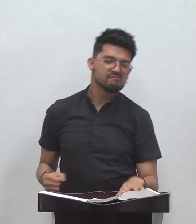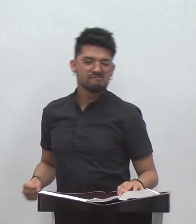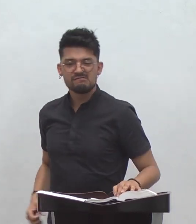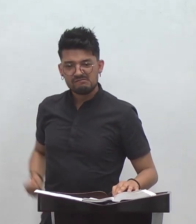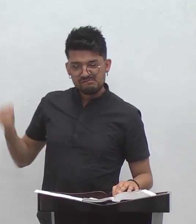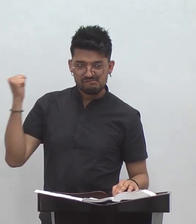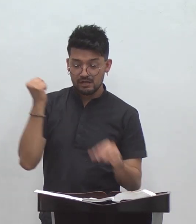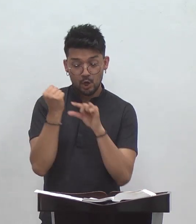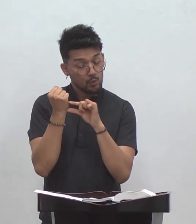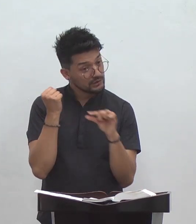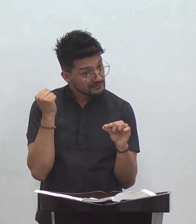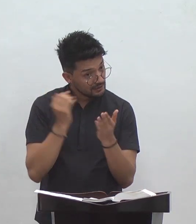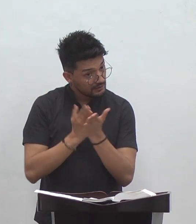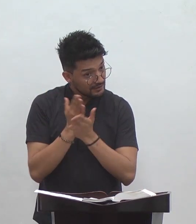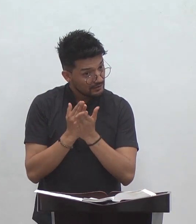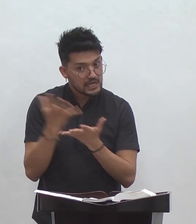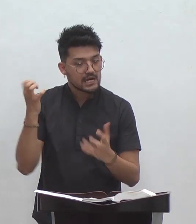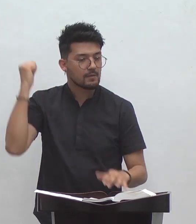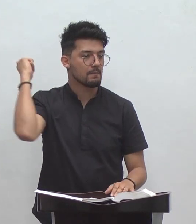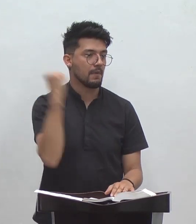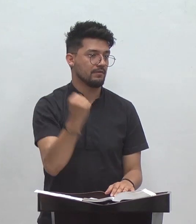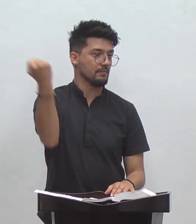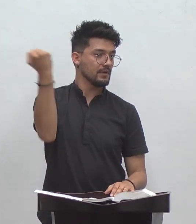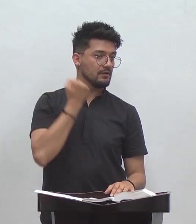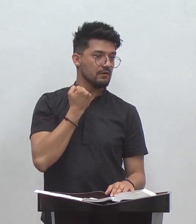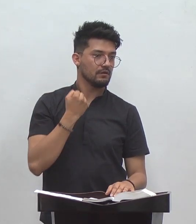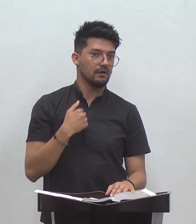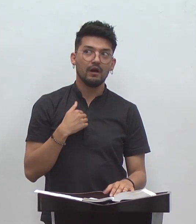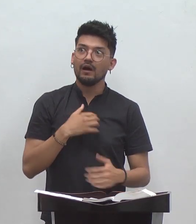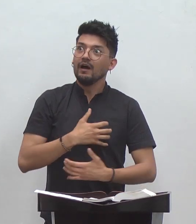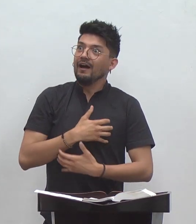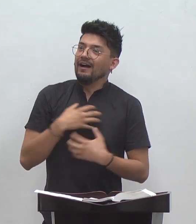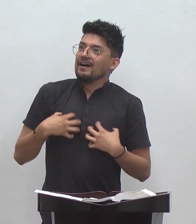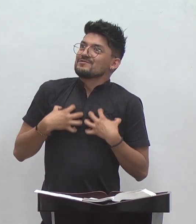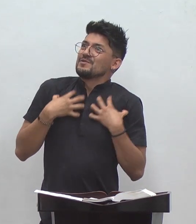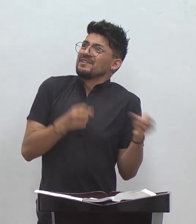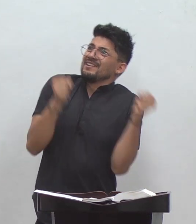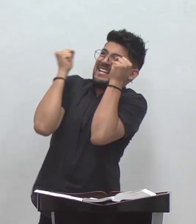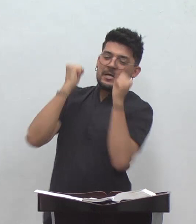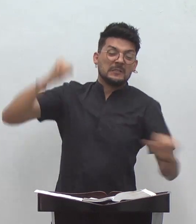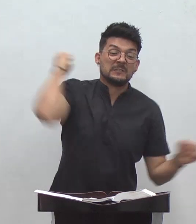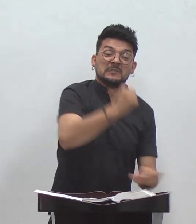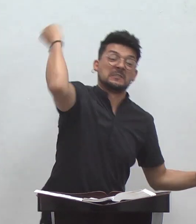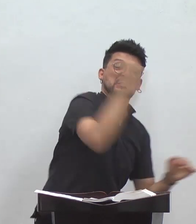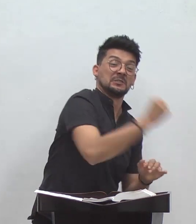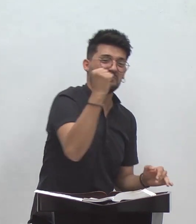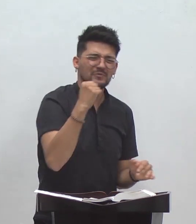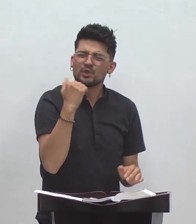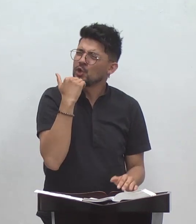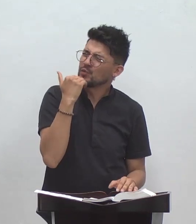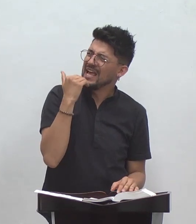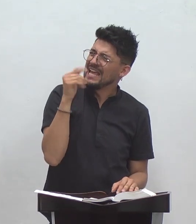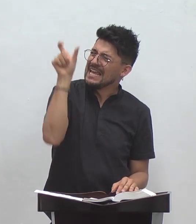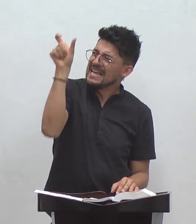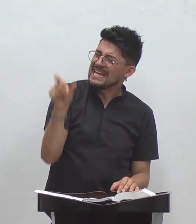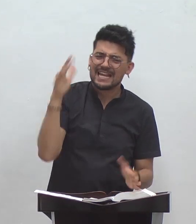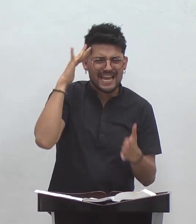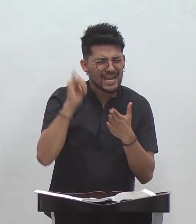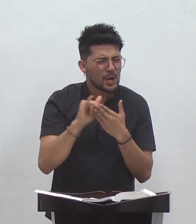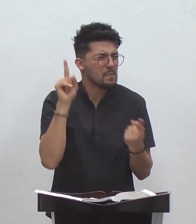en mi maleta y él subió de una con un puñal y quiso enterrármelo. Yo empecé a llenarme de espanto y con mi maleta me cubría, pero no entendía